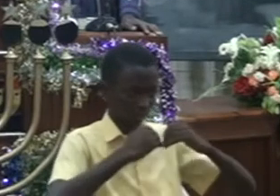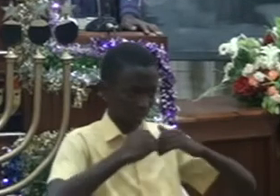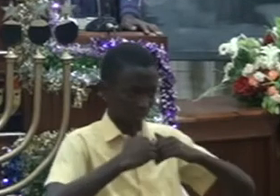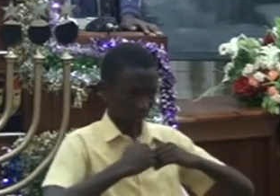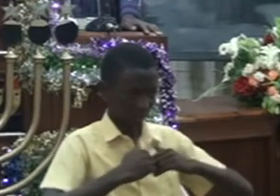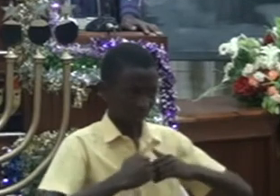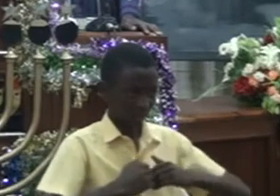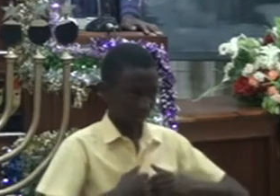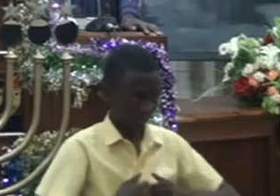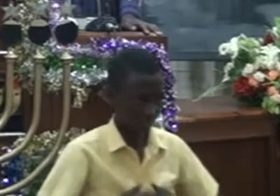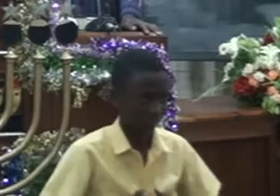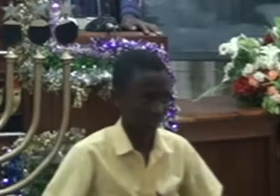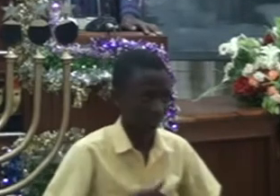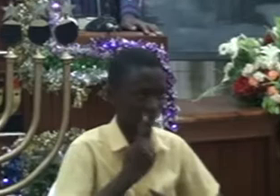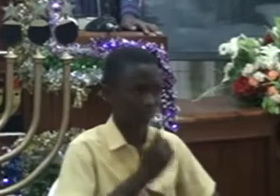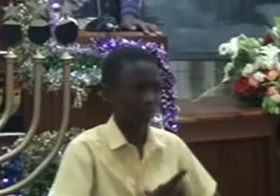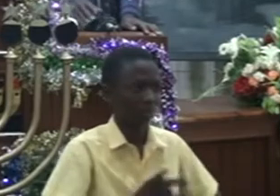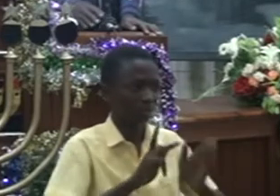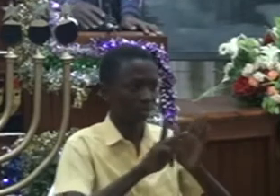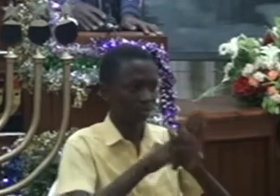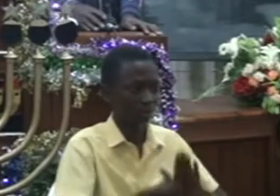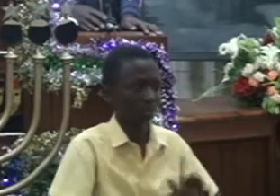plus importantes de l'histoire de l'humanité.